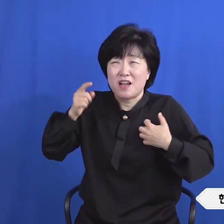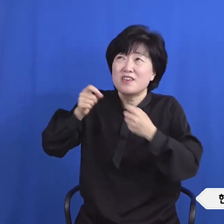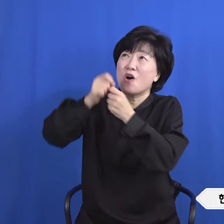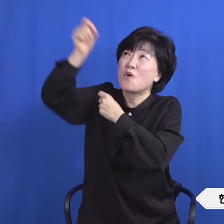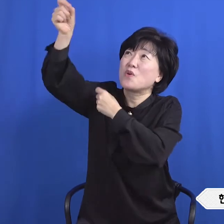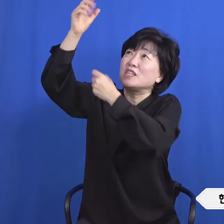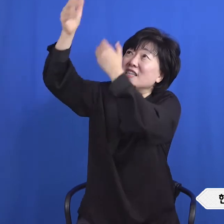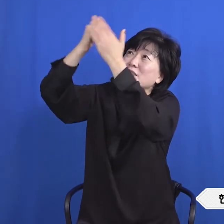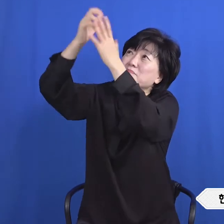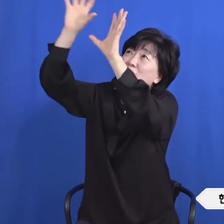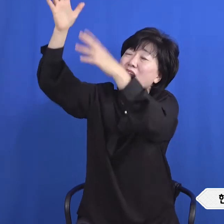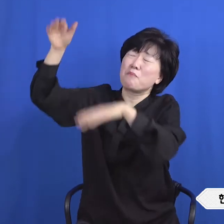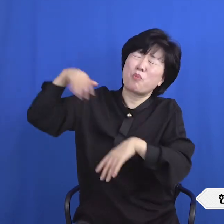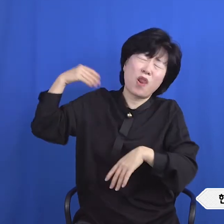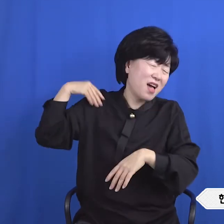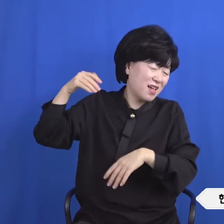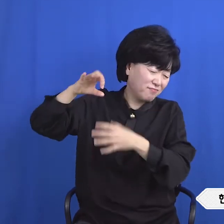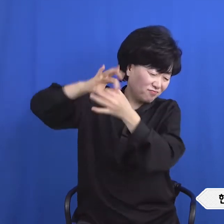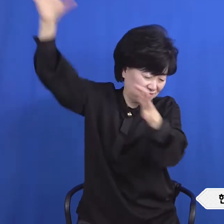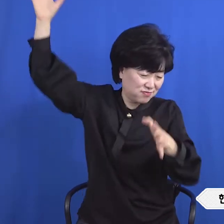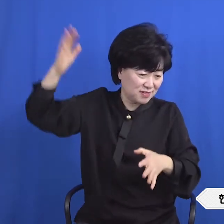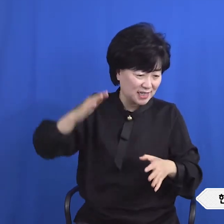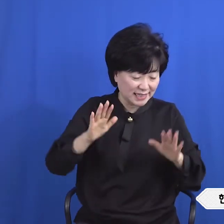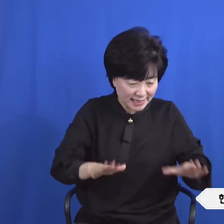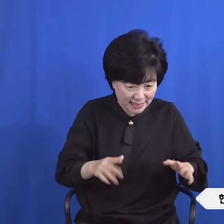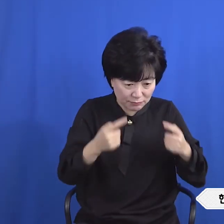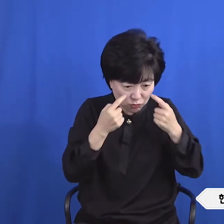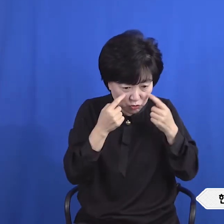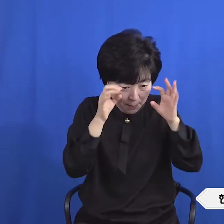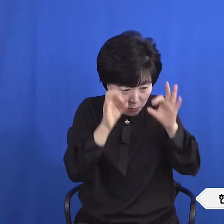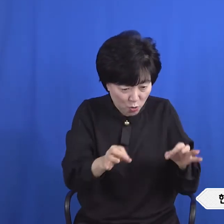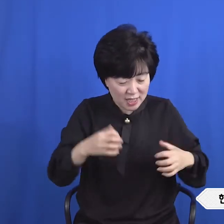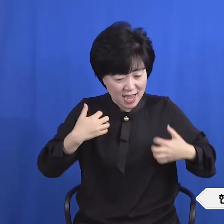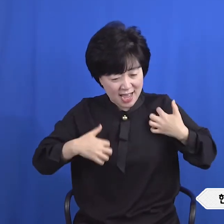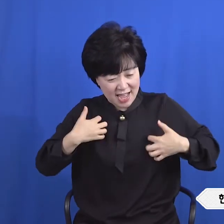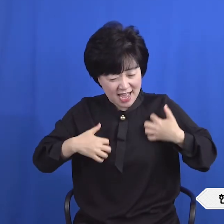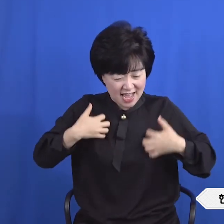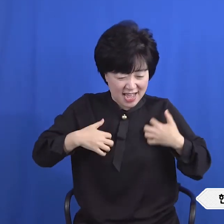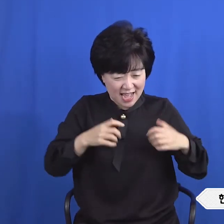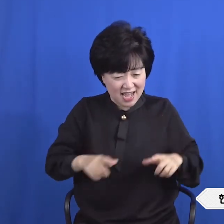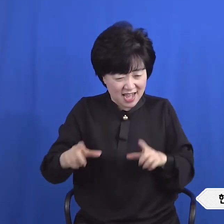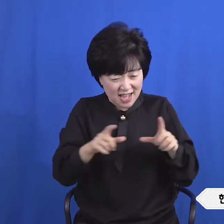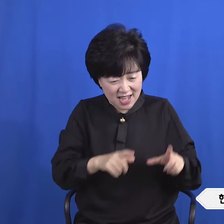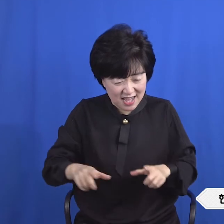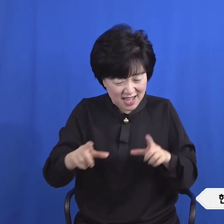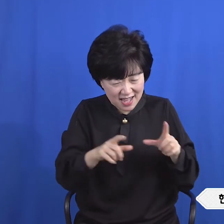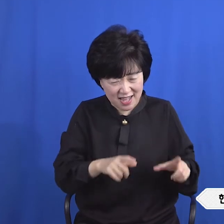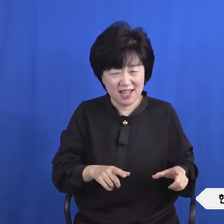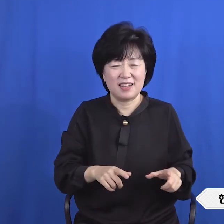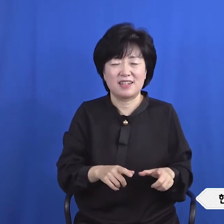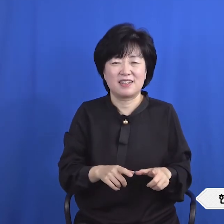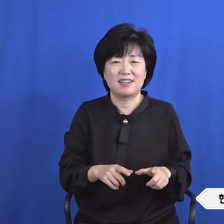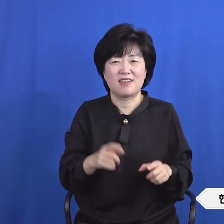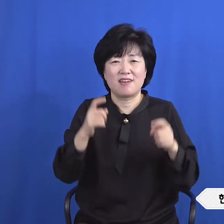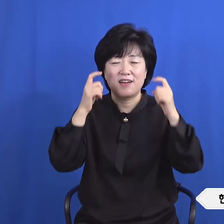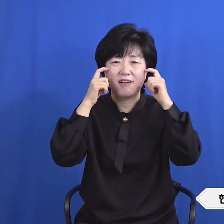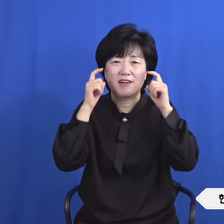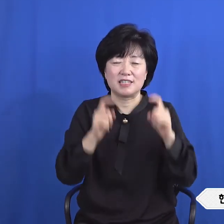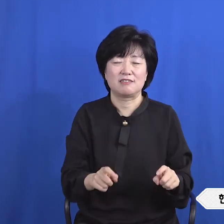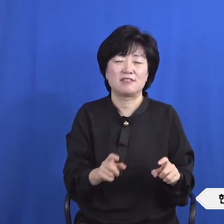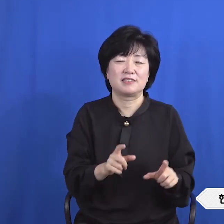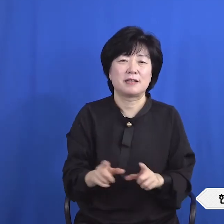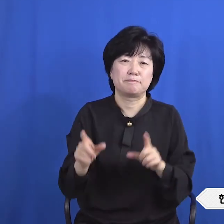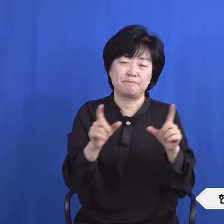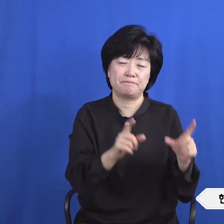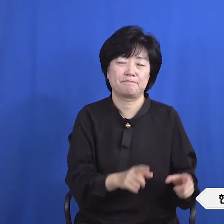나라를 모르니까 그저 이 땅에서 누리는 육체의 쾌락 그게 전부인 줄 알고 그렇게 목을 매다는 어리석은 삶을